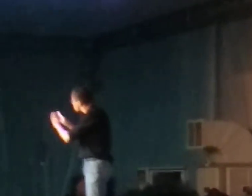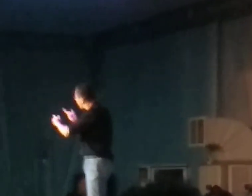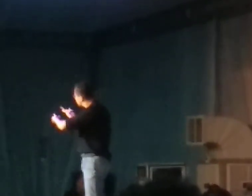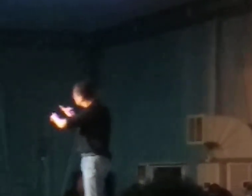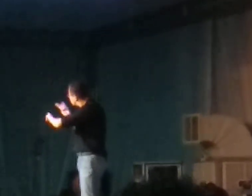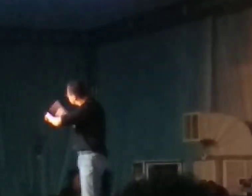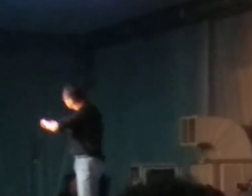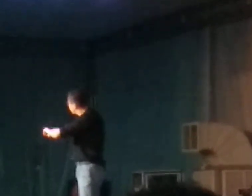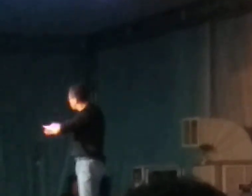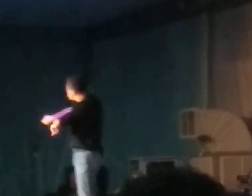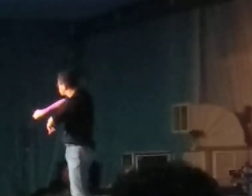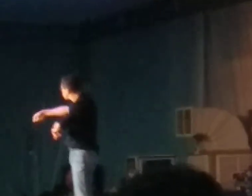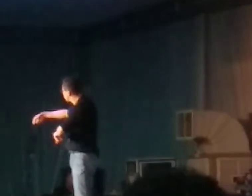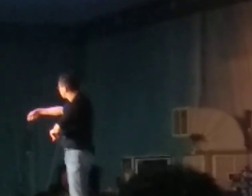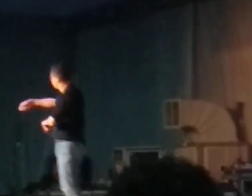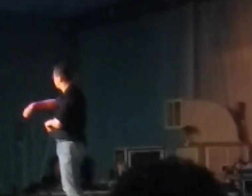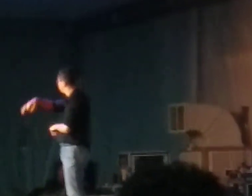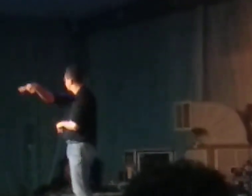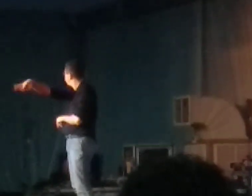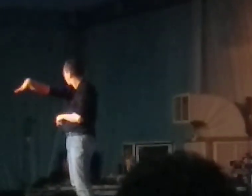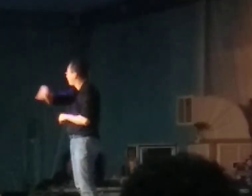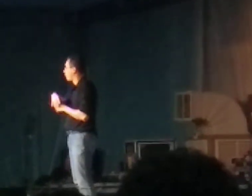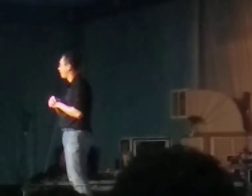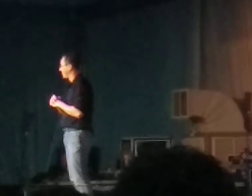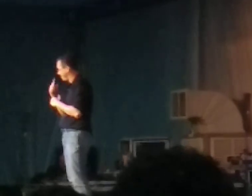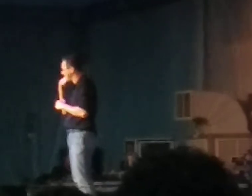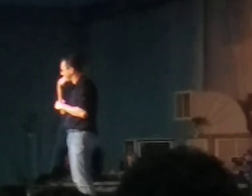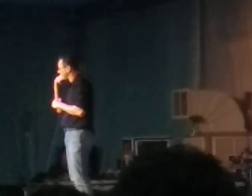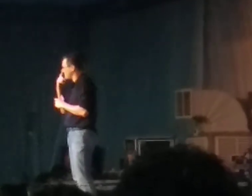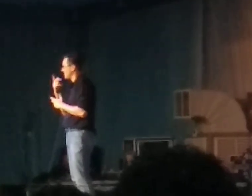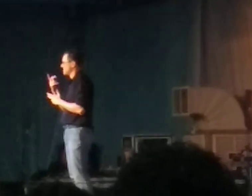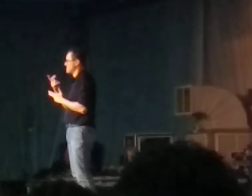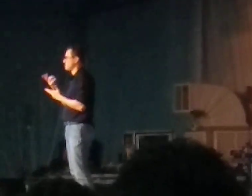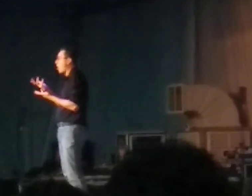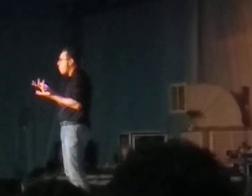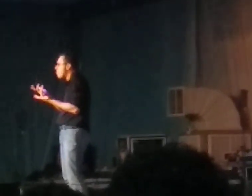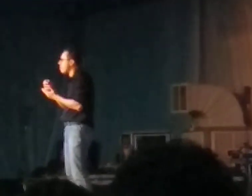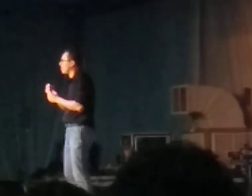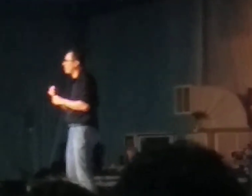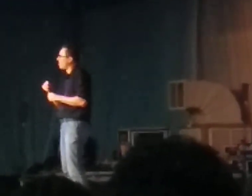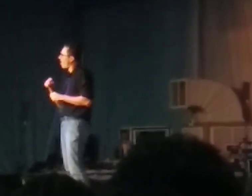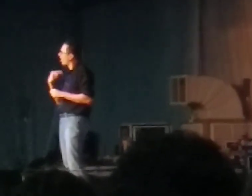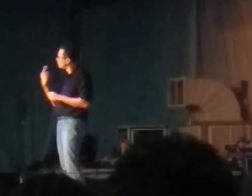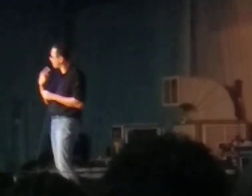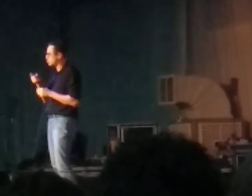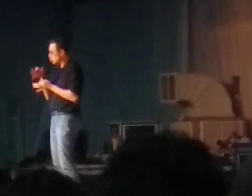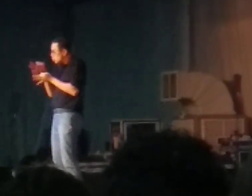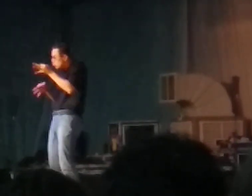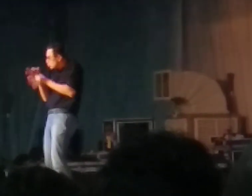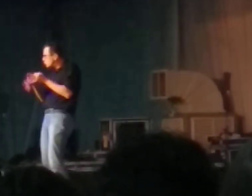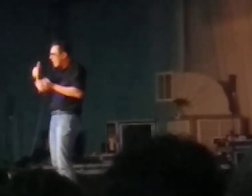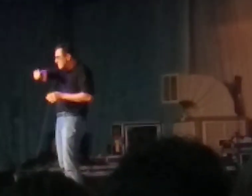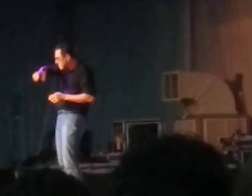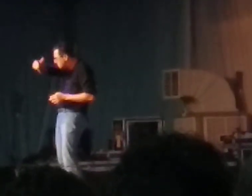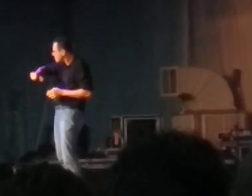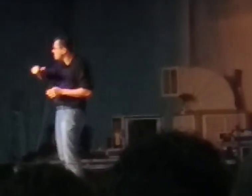né? A gente só está de lados diferentes, eles são... Mas a gente está fazendo o mesmo esquema psicológico que eles